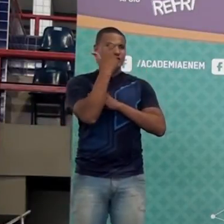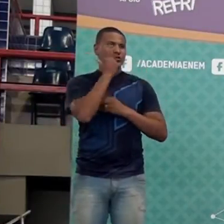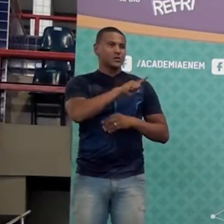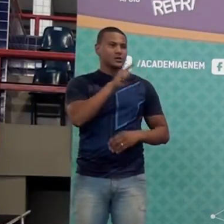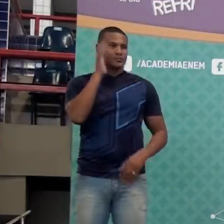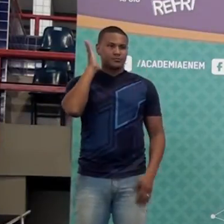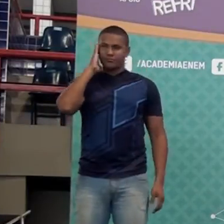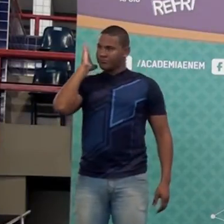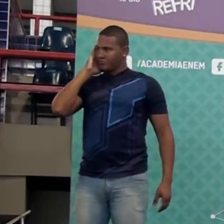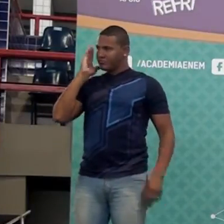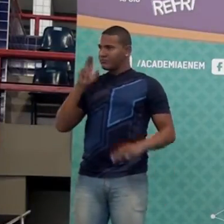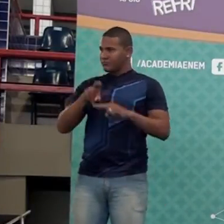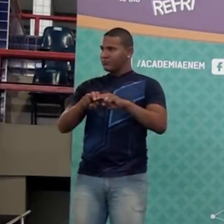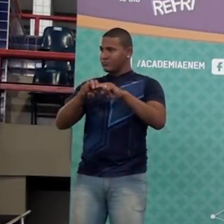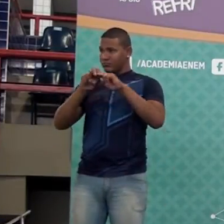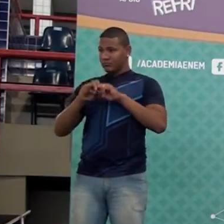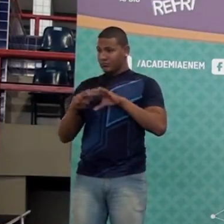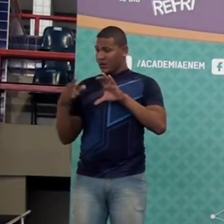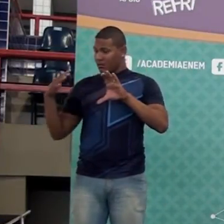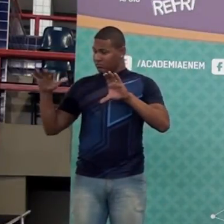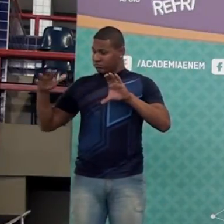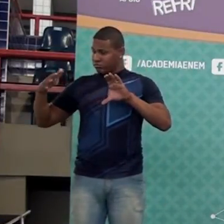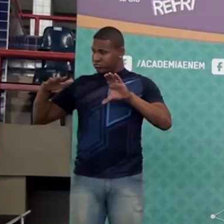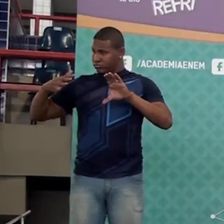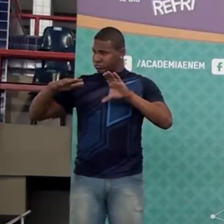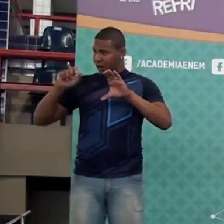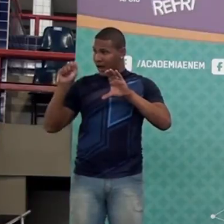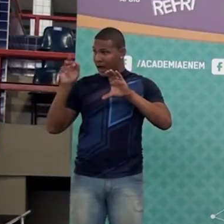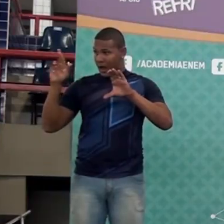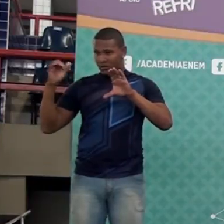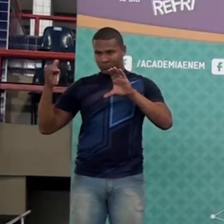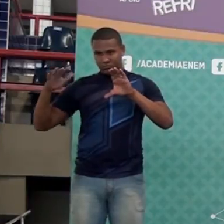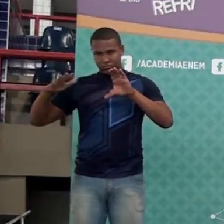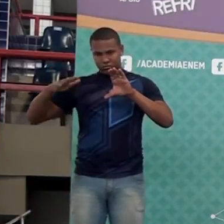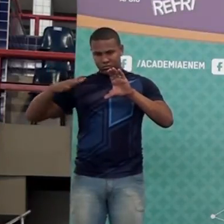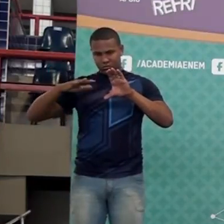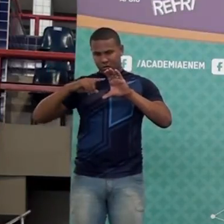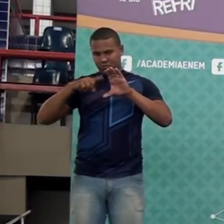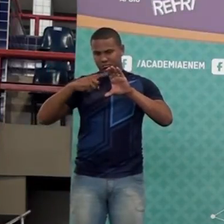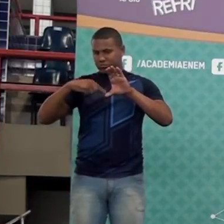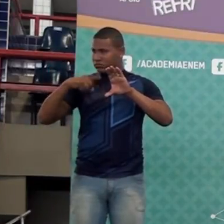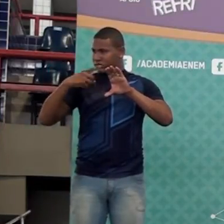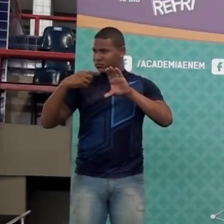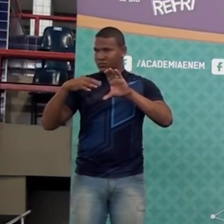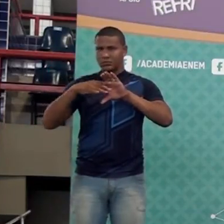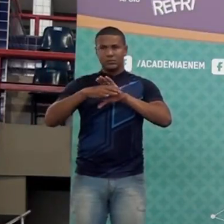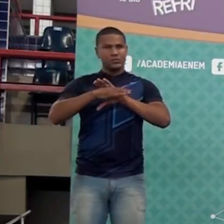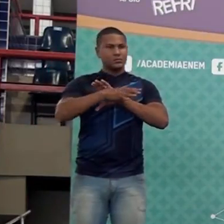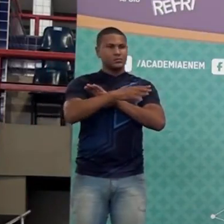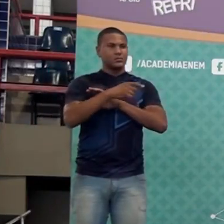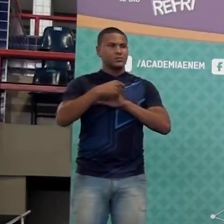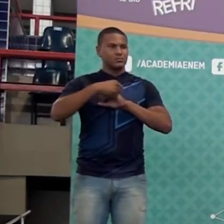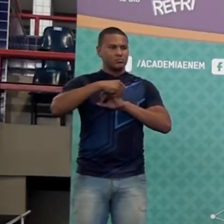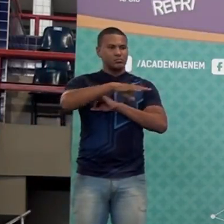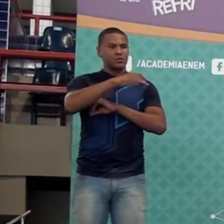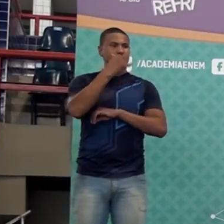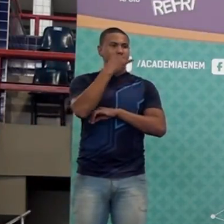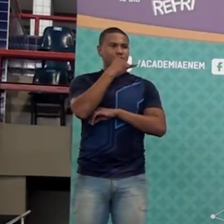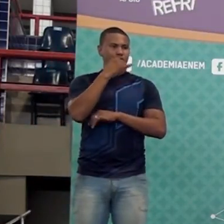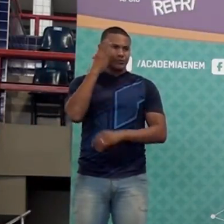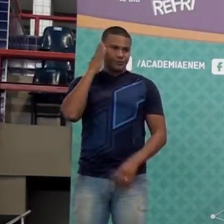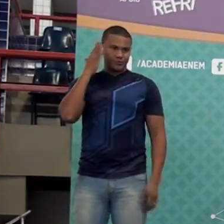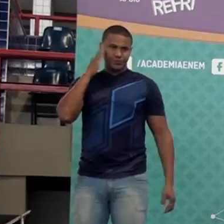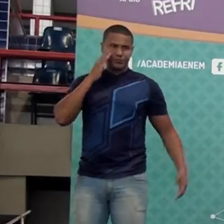água movimenta as hélices que estão ligadas a uma turbina, gerando eletricidade, certo? Que foi a dúvida aí que